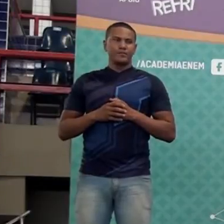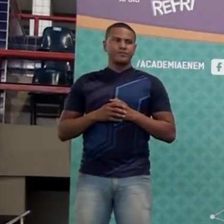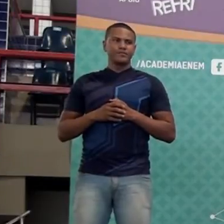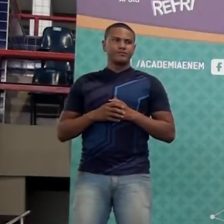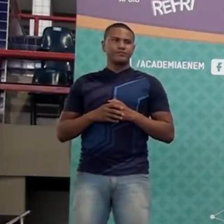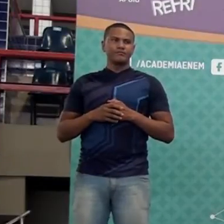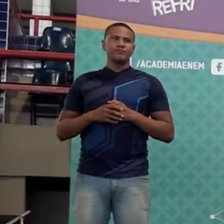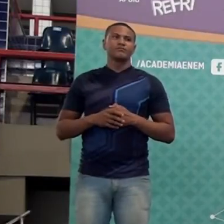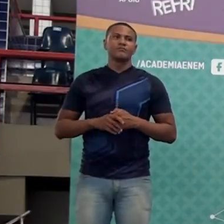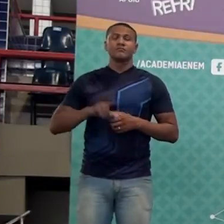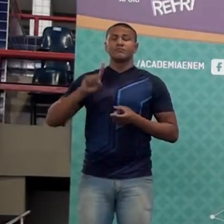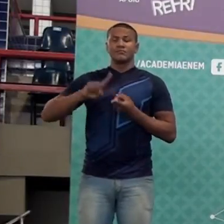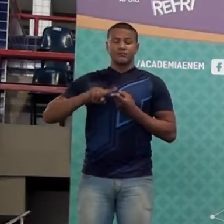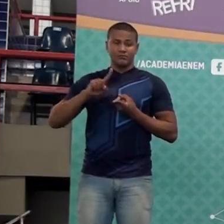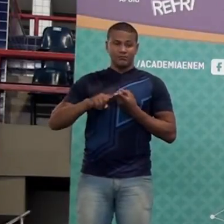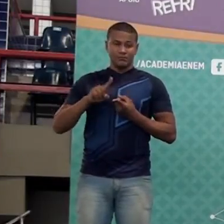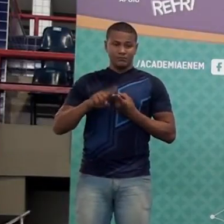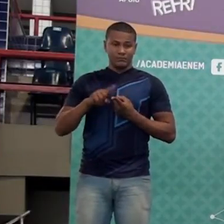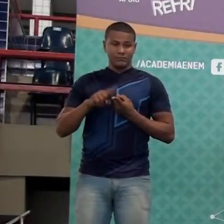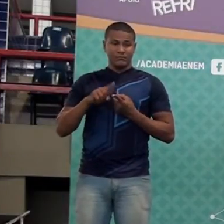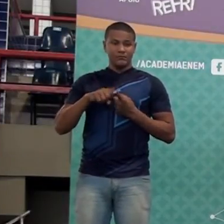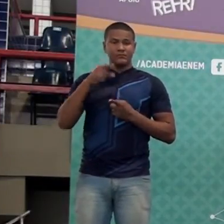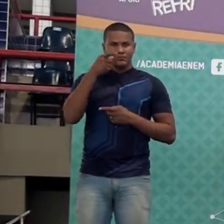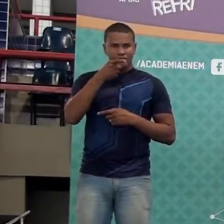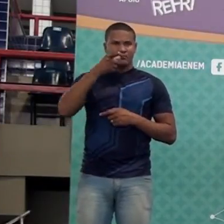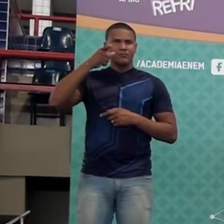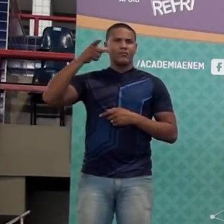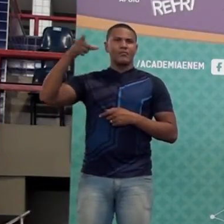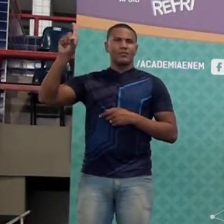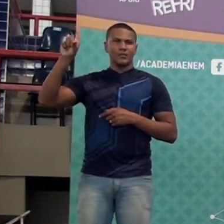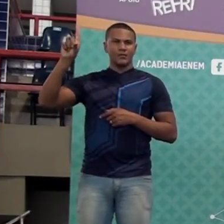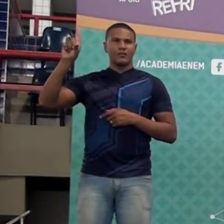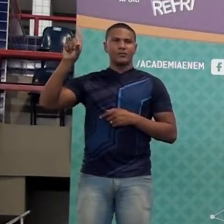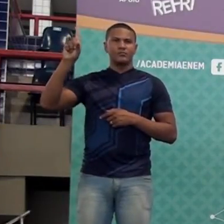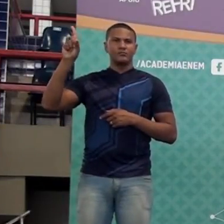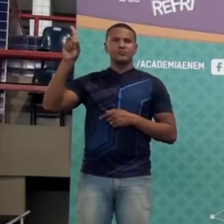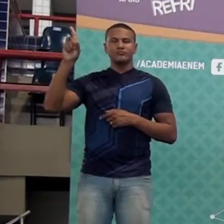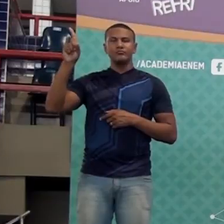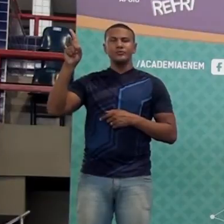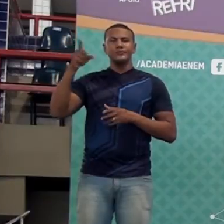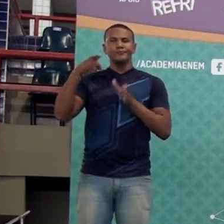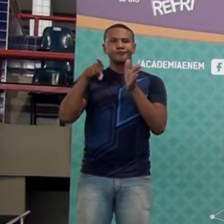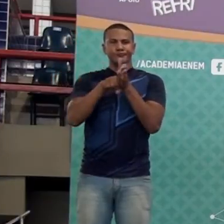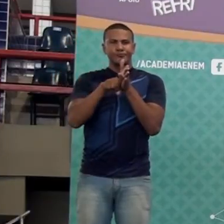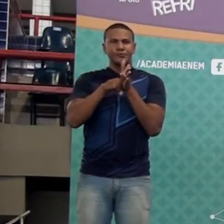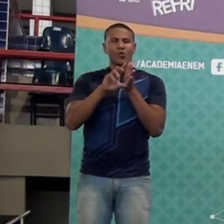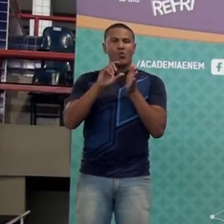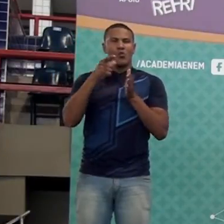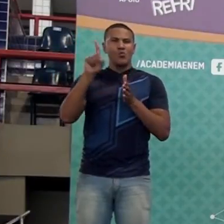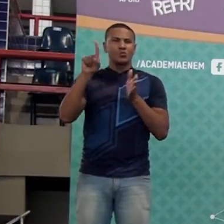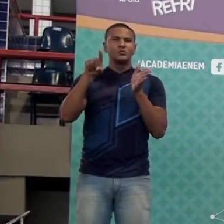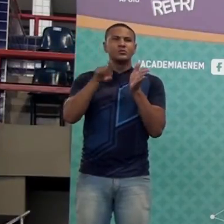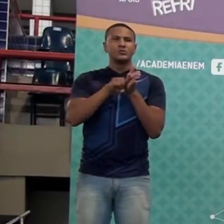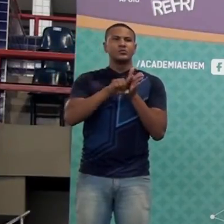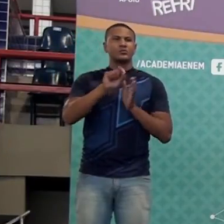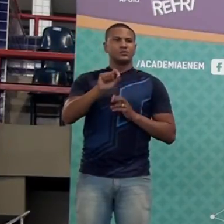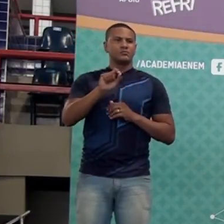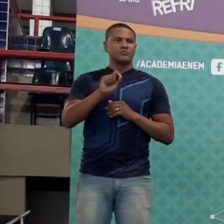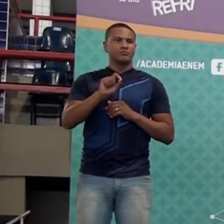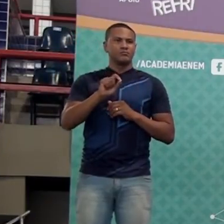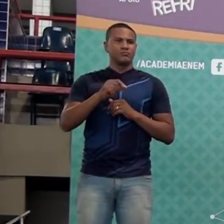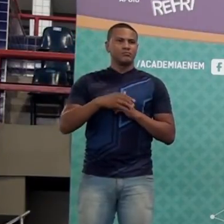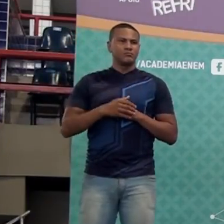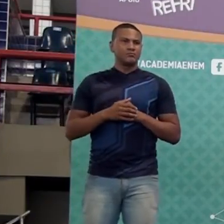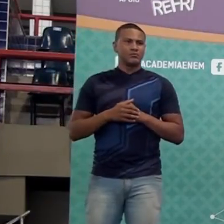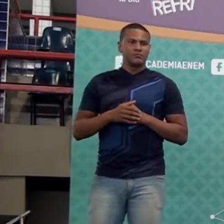outra desvantagem que vem surgindo aí, tá? Nos últimos anos, essa discussão, é que essa